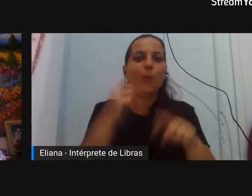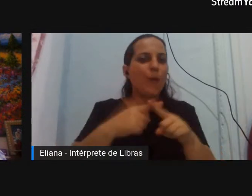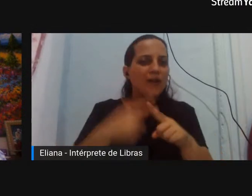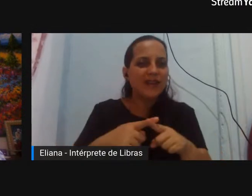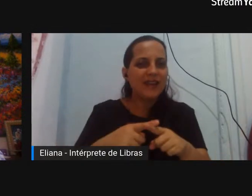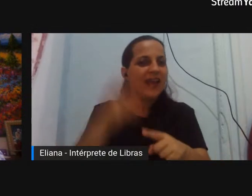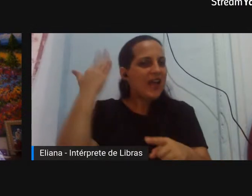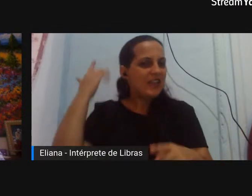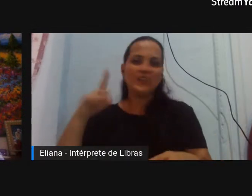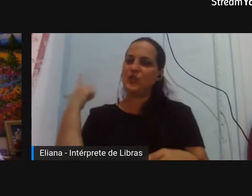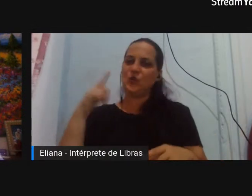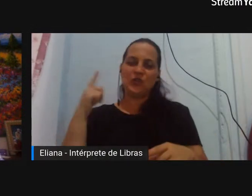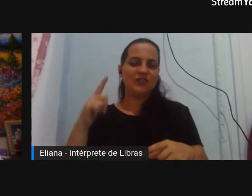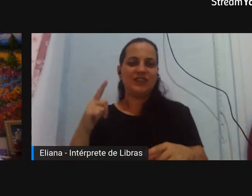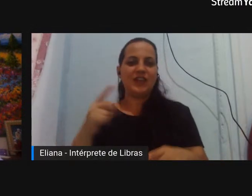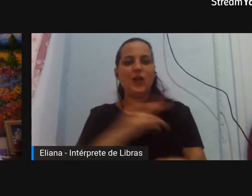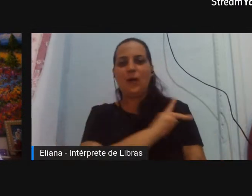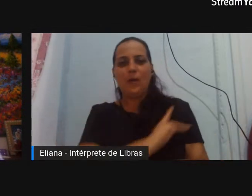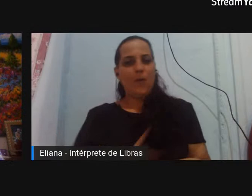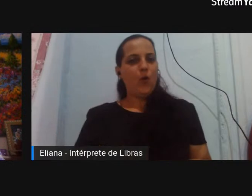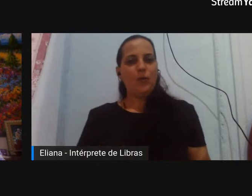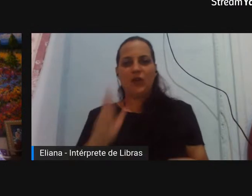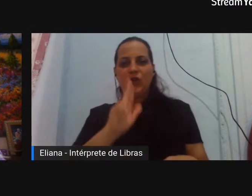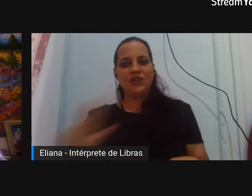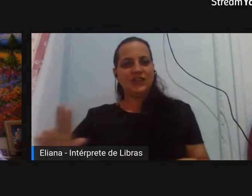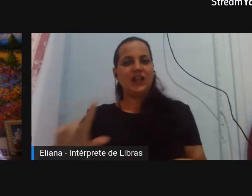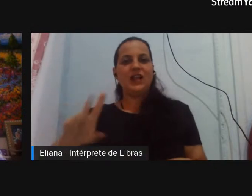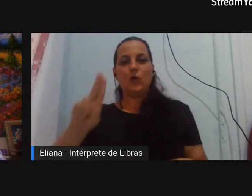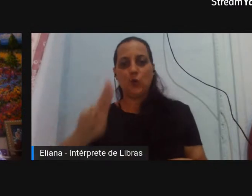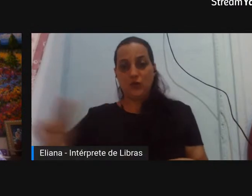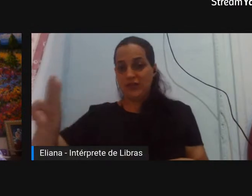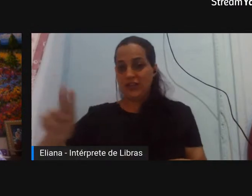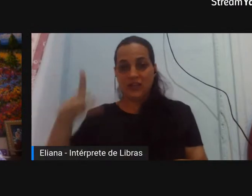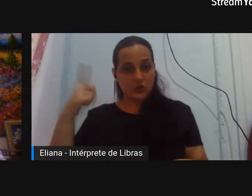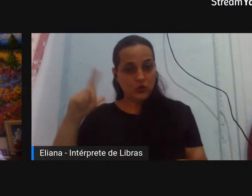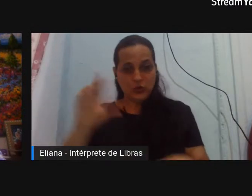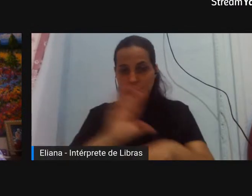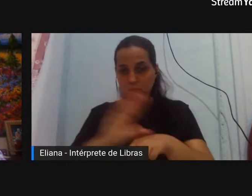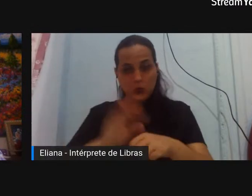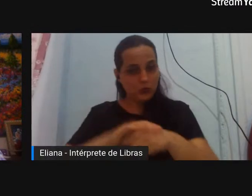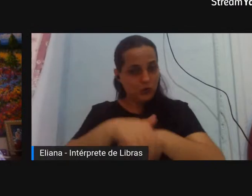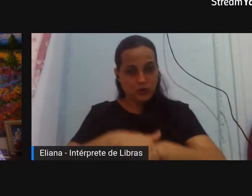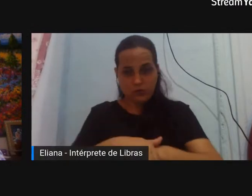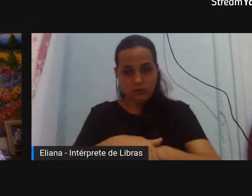com raríssimas exceções no Brasil. E o Reúne